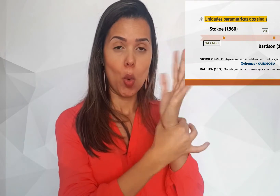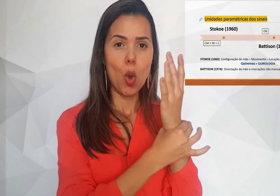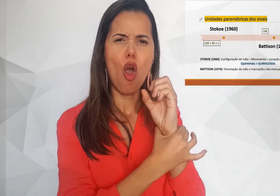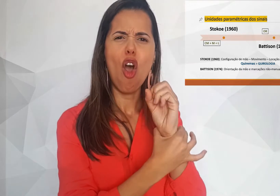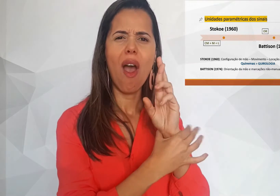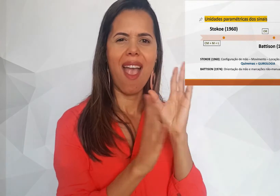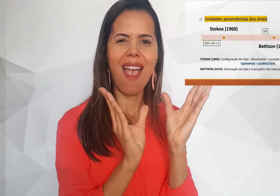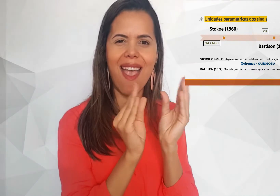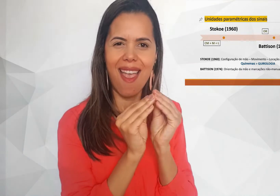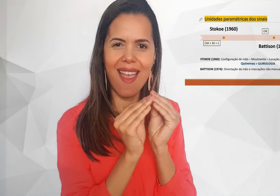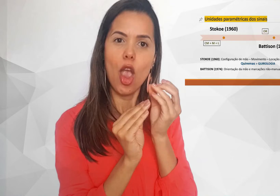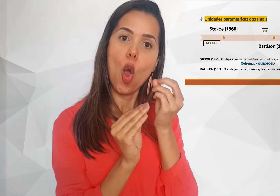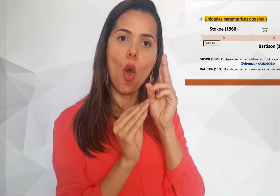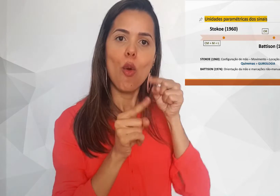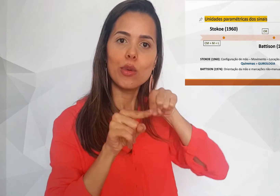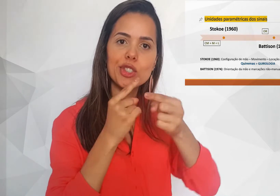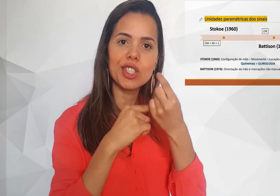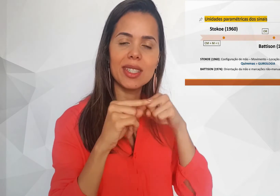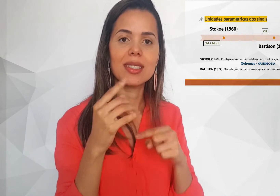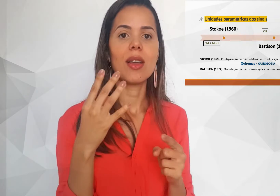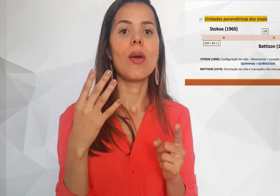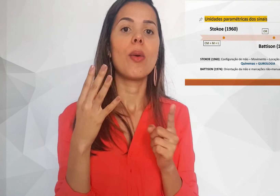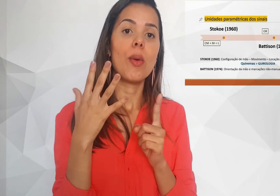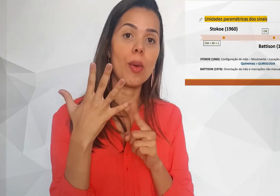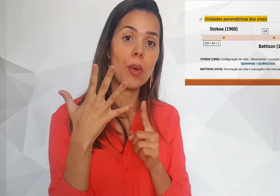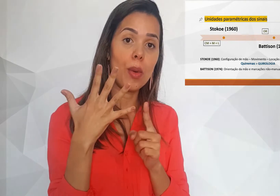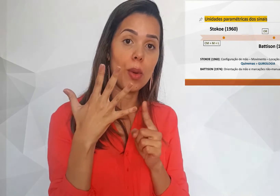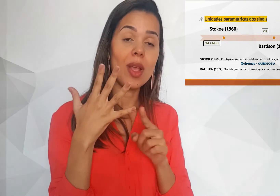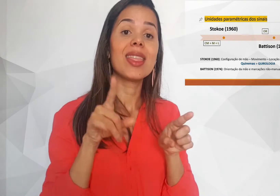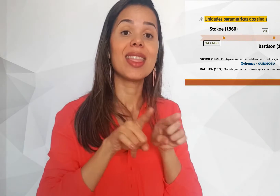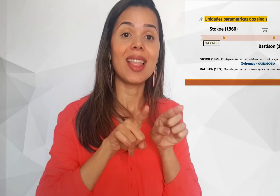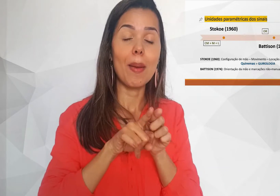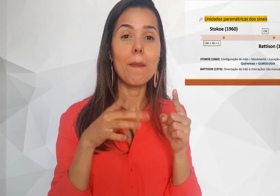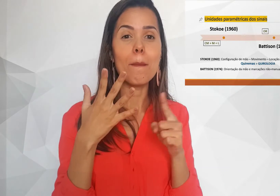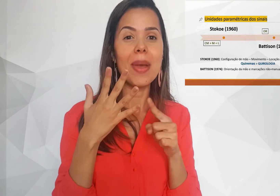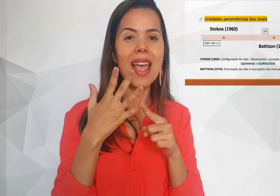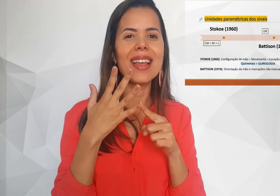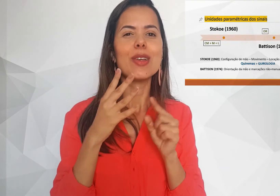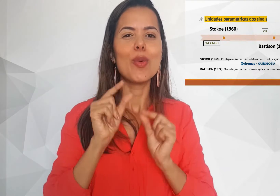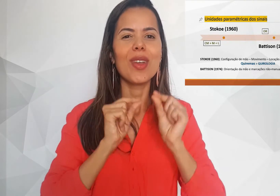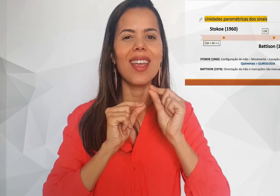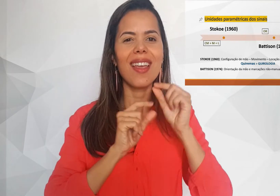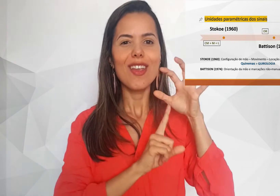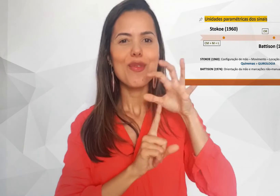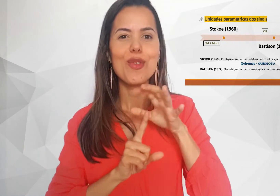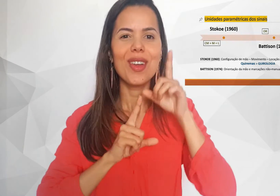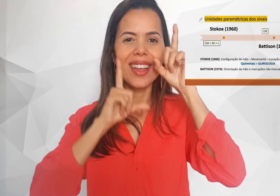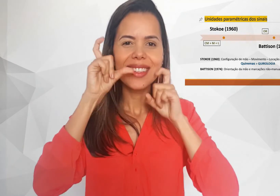ou orientação da palma da mão no momento da articulação de determinado sinal, e associa aí como relevante marcas